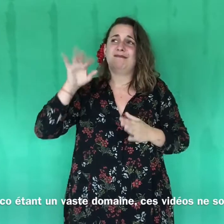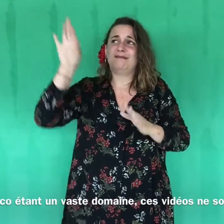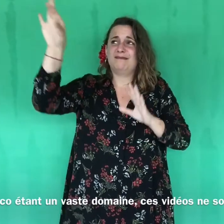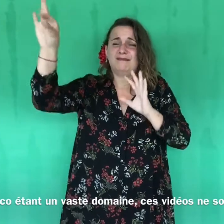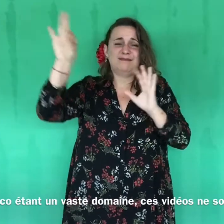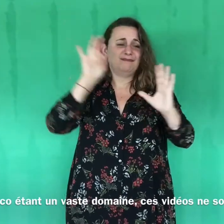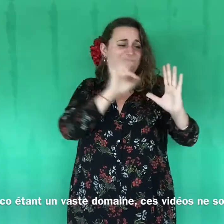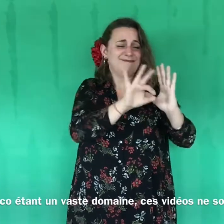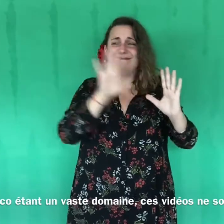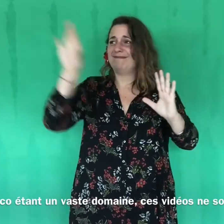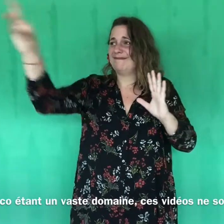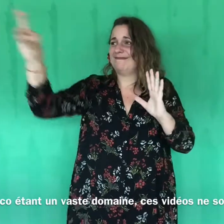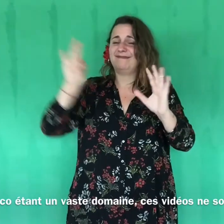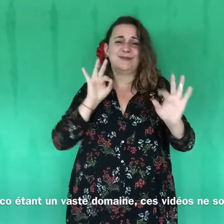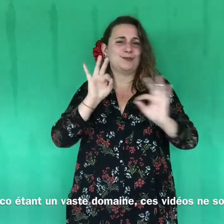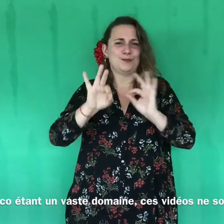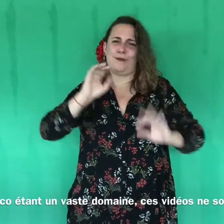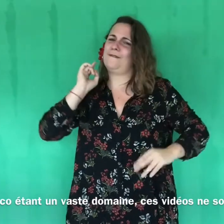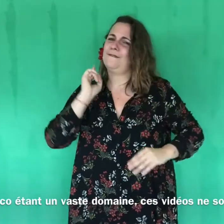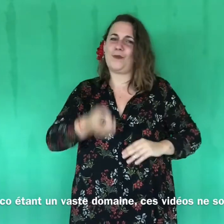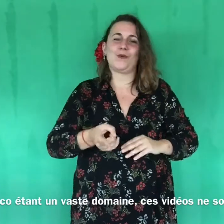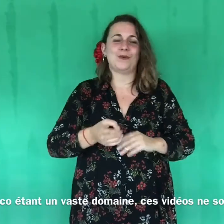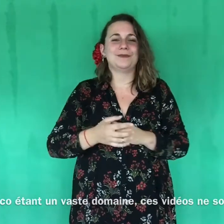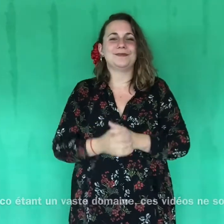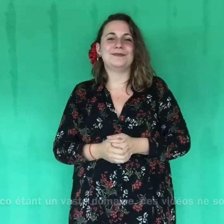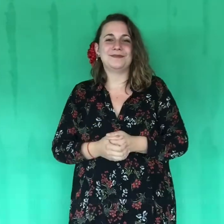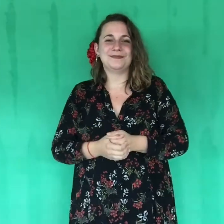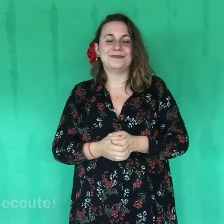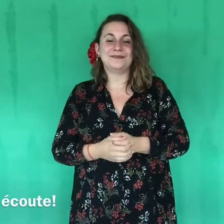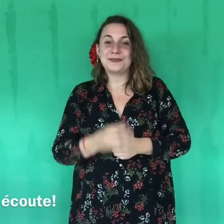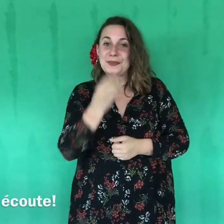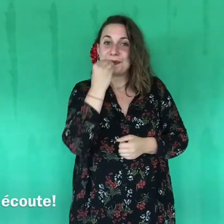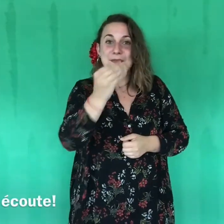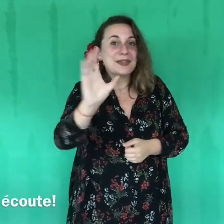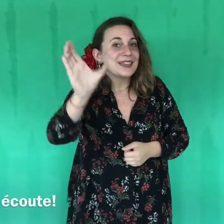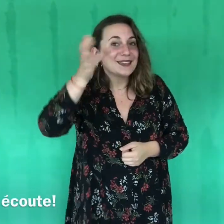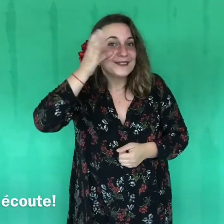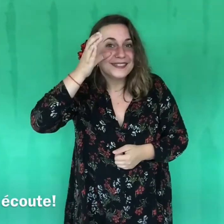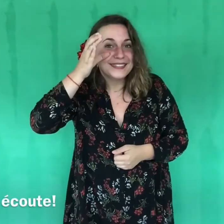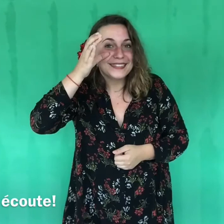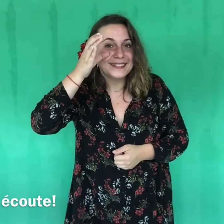Bonne écoute !